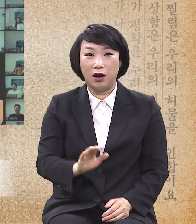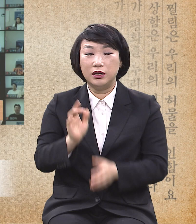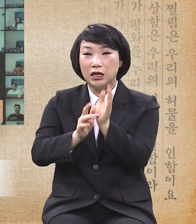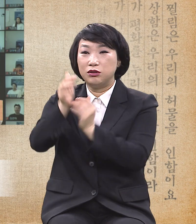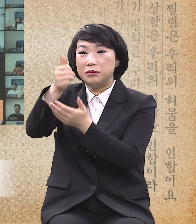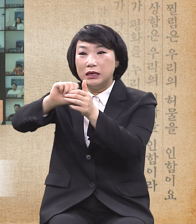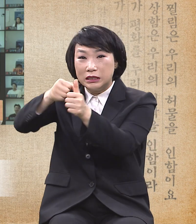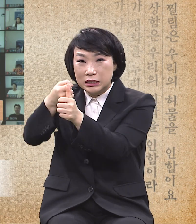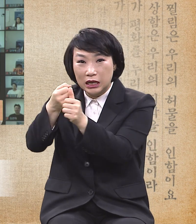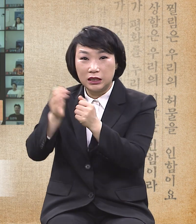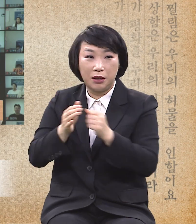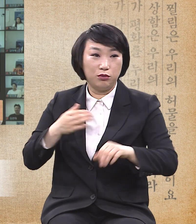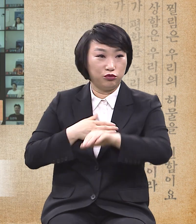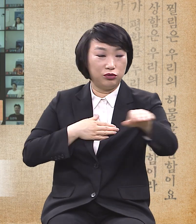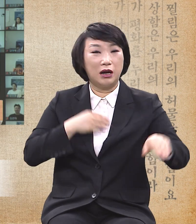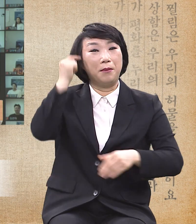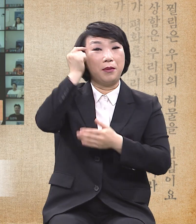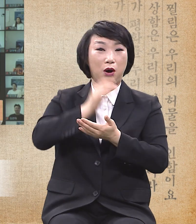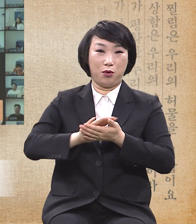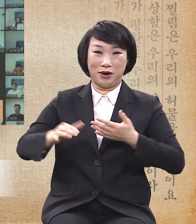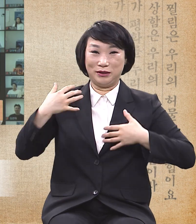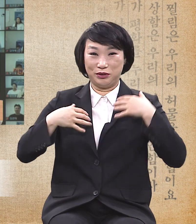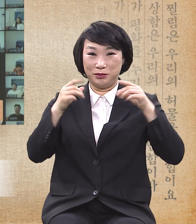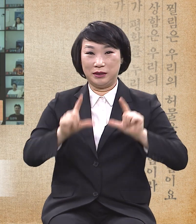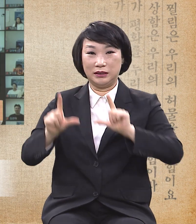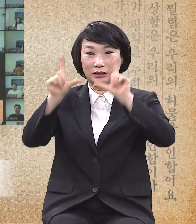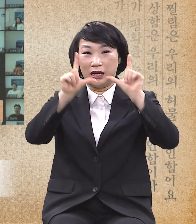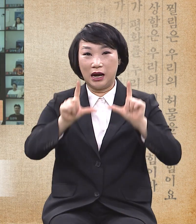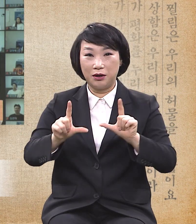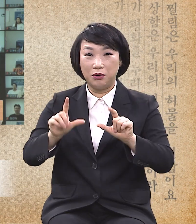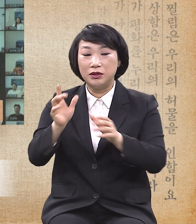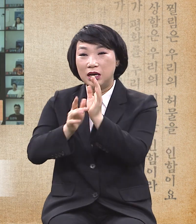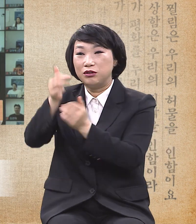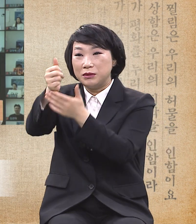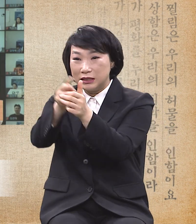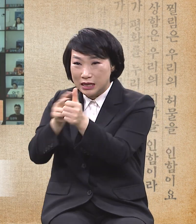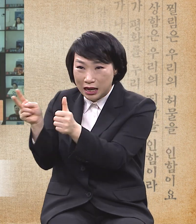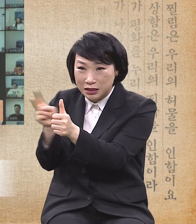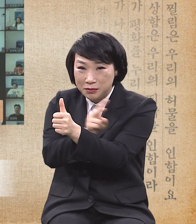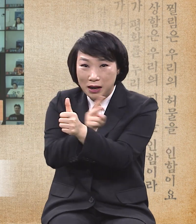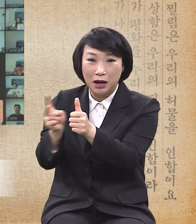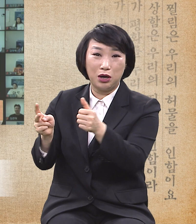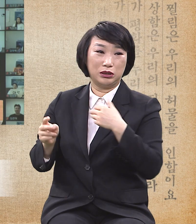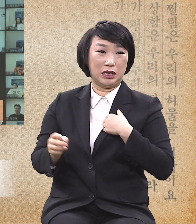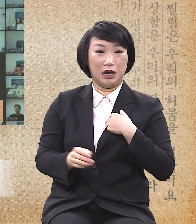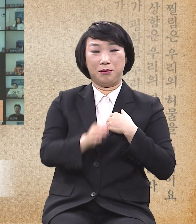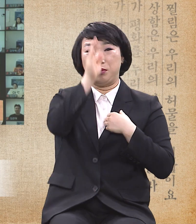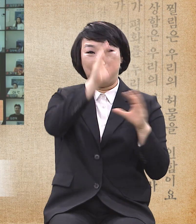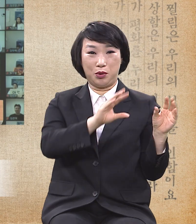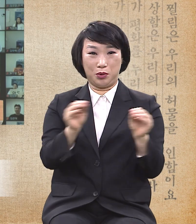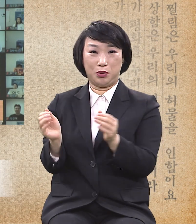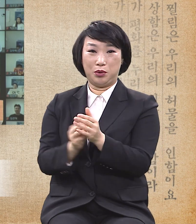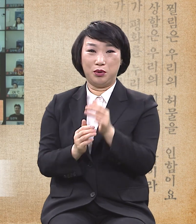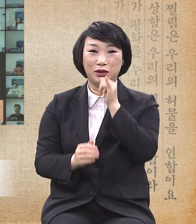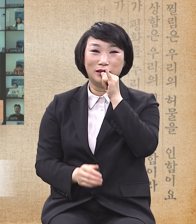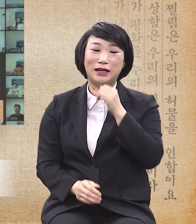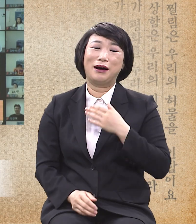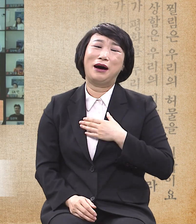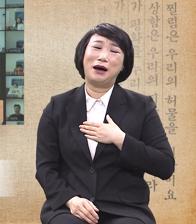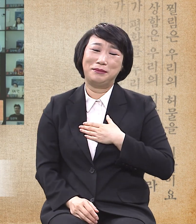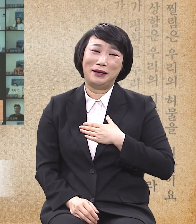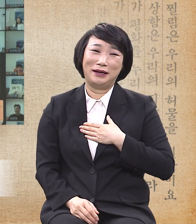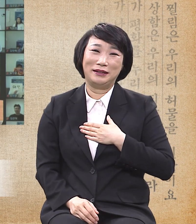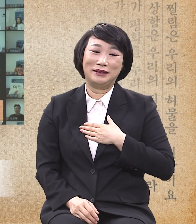그가 징계를 받음으로 우리가 평화를 누리고 그가 채찍에 맞음으로 나음을